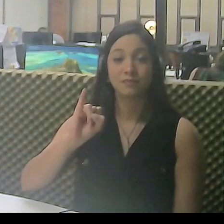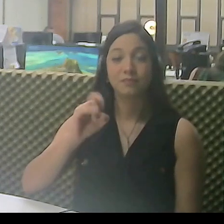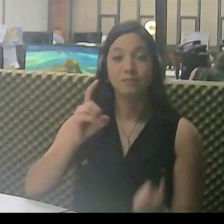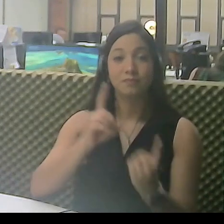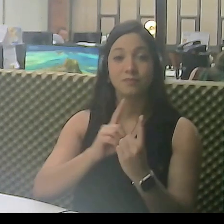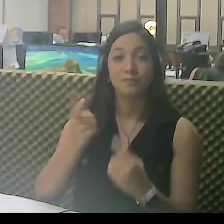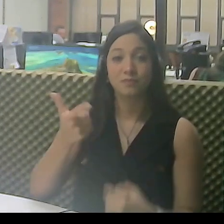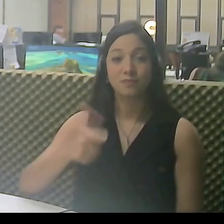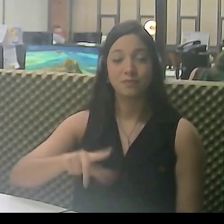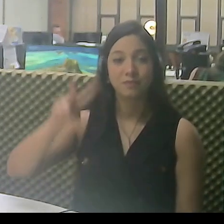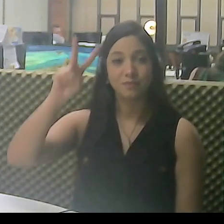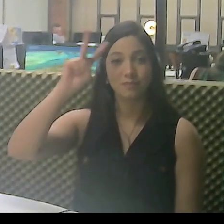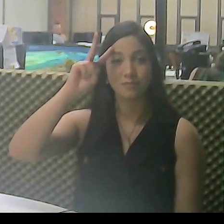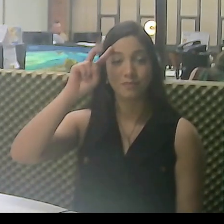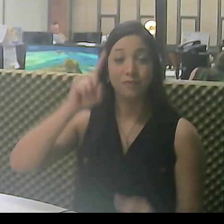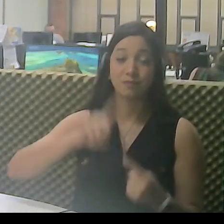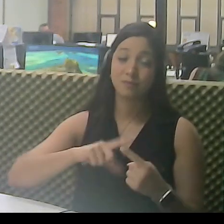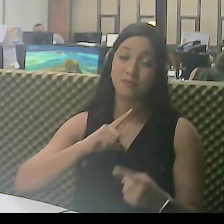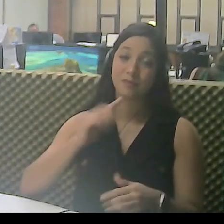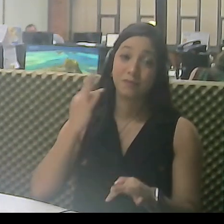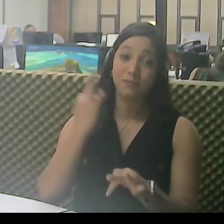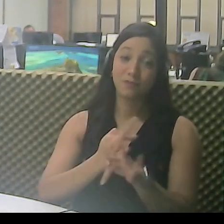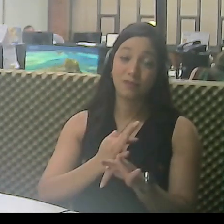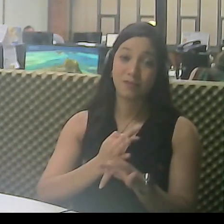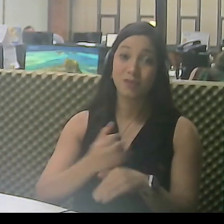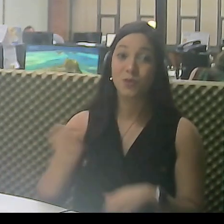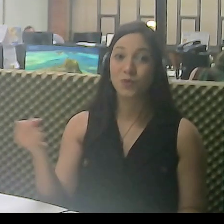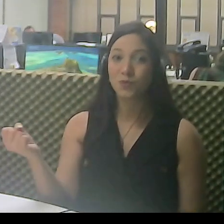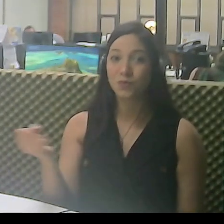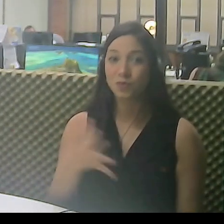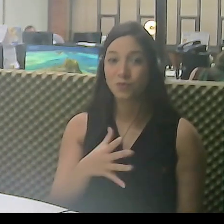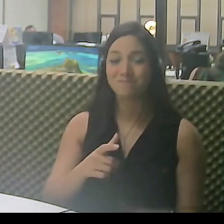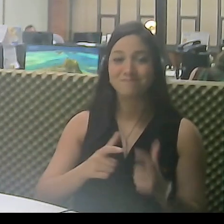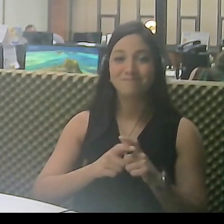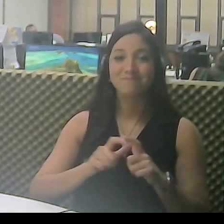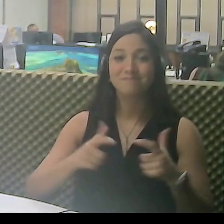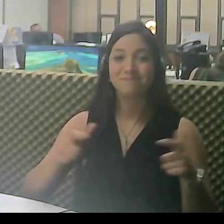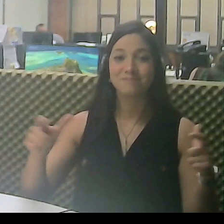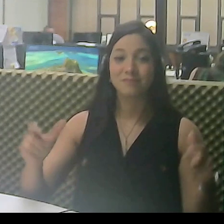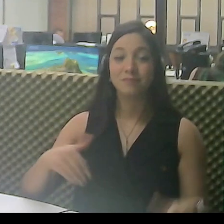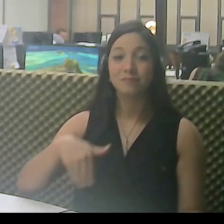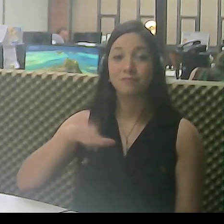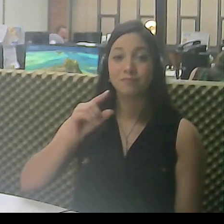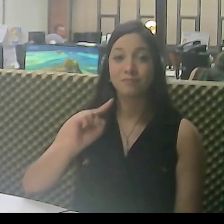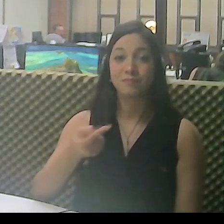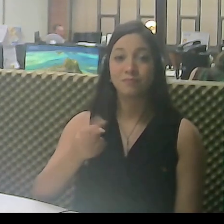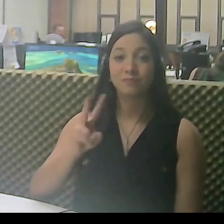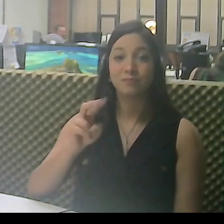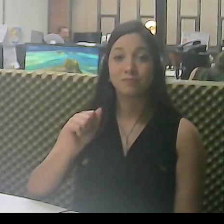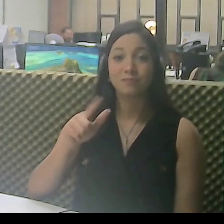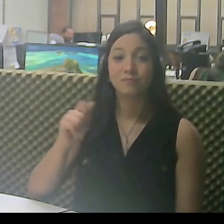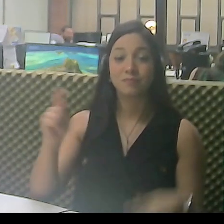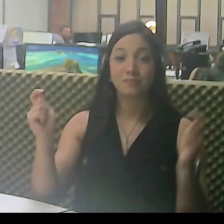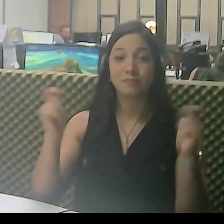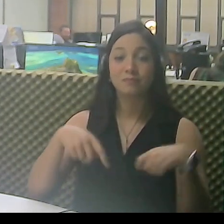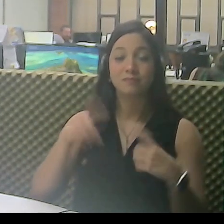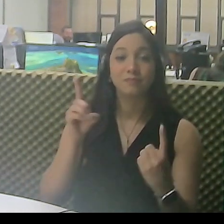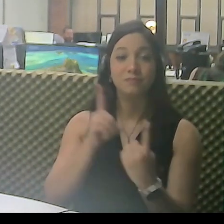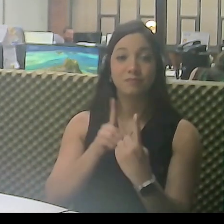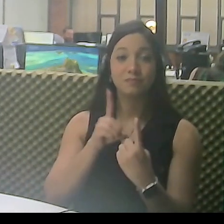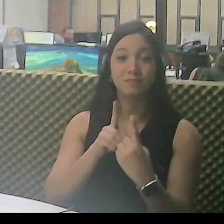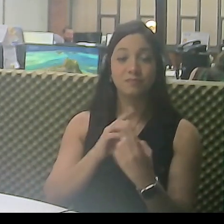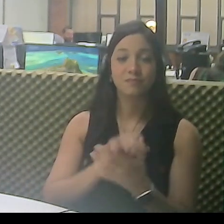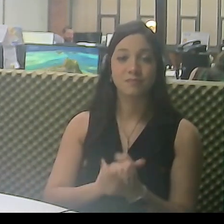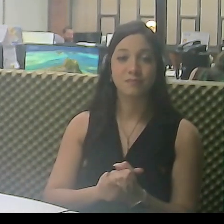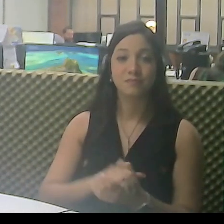na segunda-feira após período de recesso. E tem novidade, a ampliação de mais de 1.000 vagas na capacidade de atendimento.